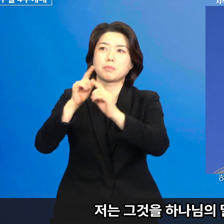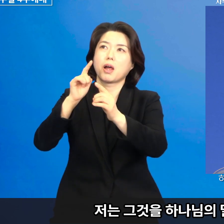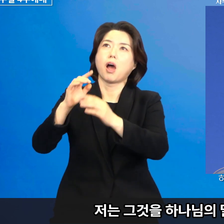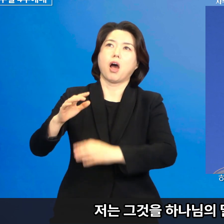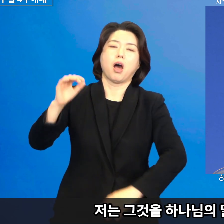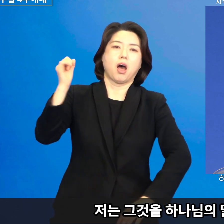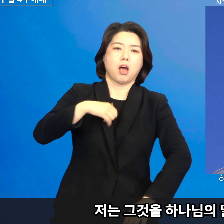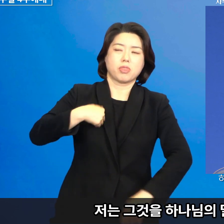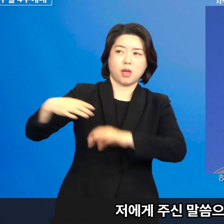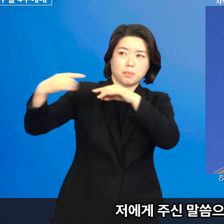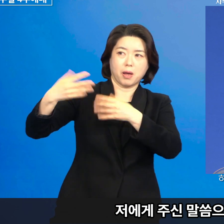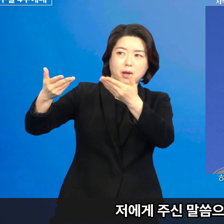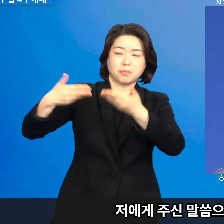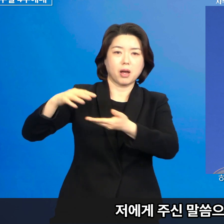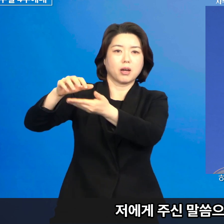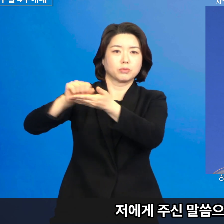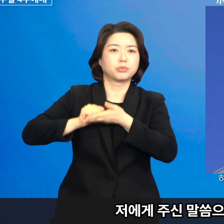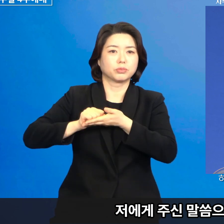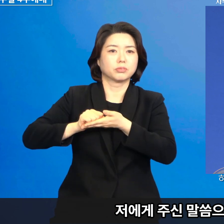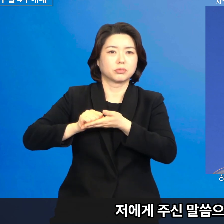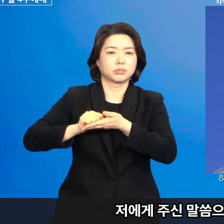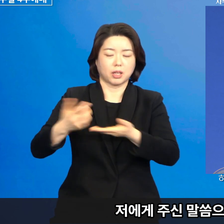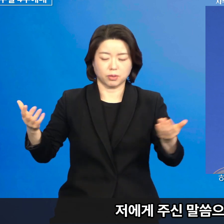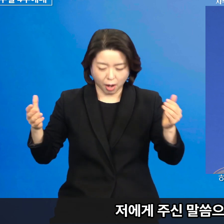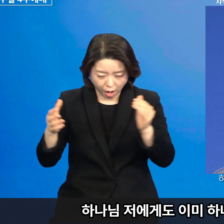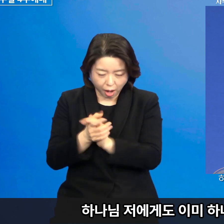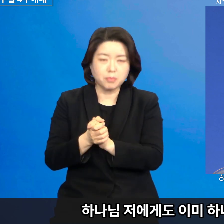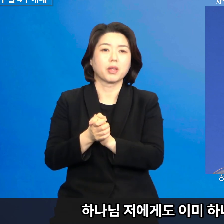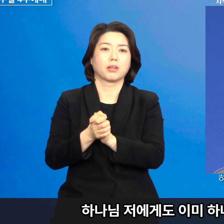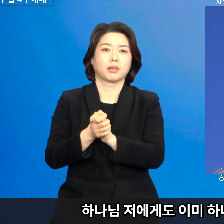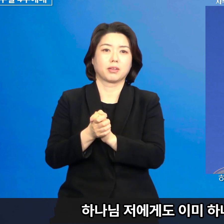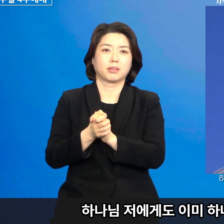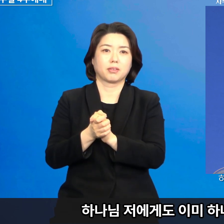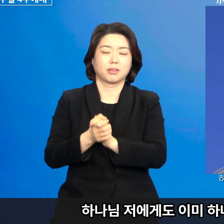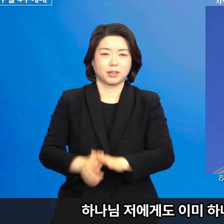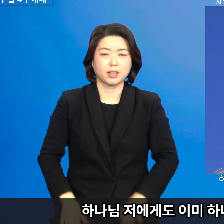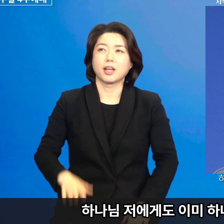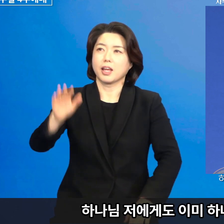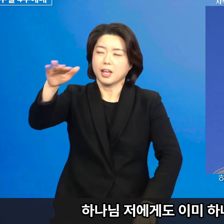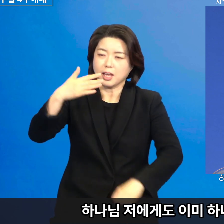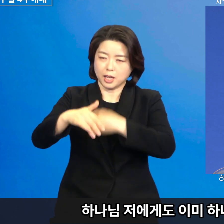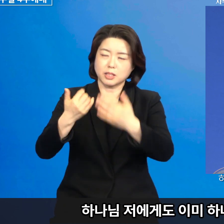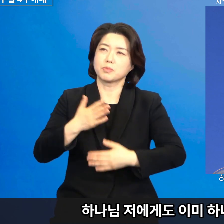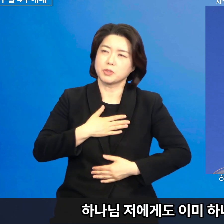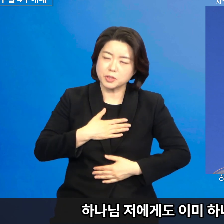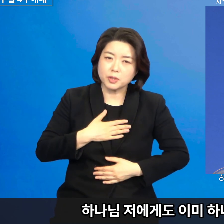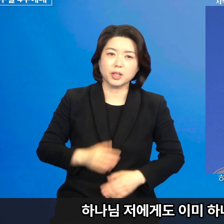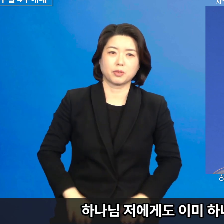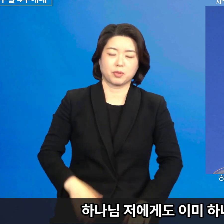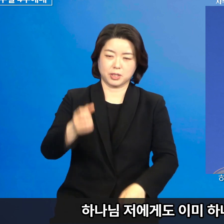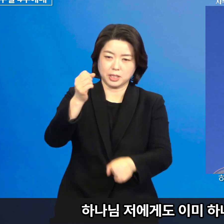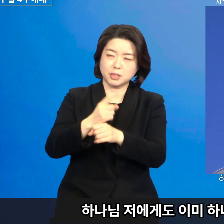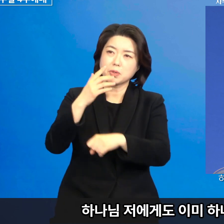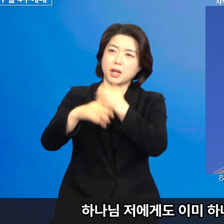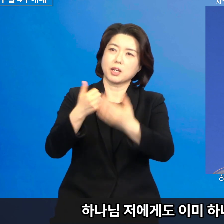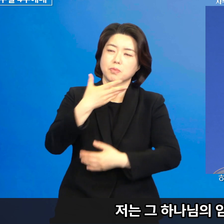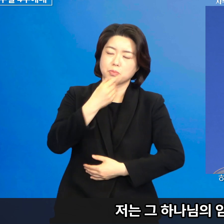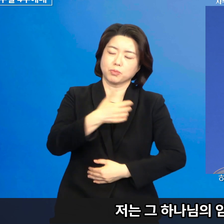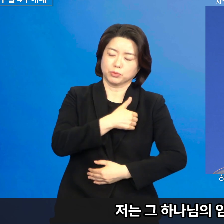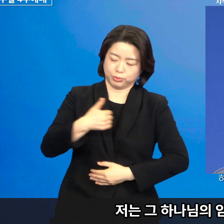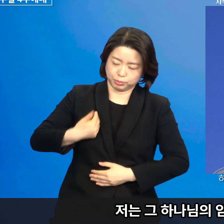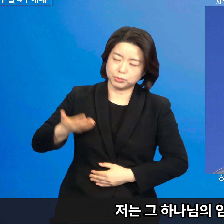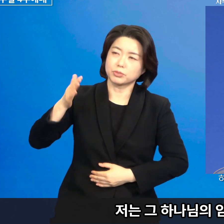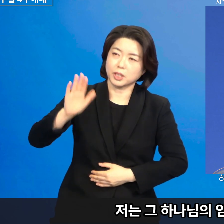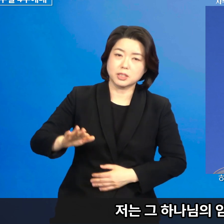거예요. 저에게 주신 말씀으로 아멘 했습니다. 하나님, 제가 저에게도 이미 하나님의 복이 충분하지만